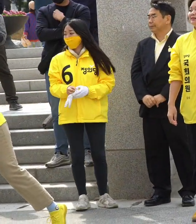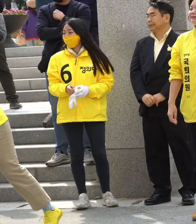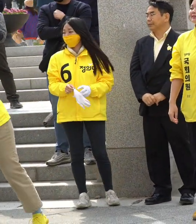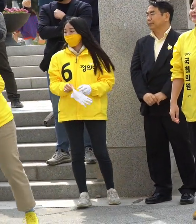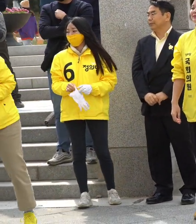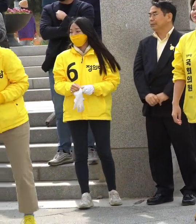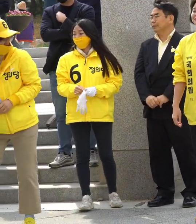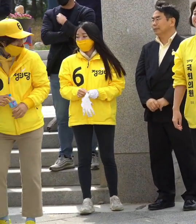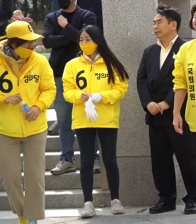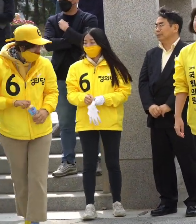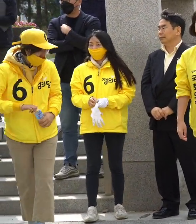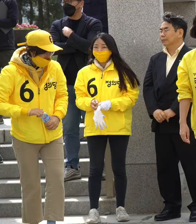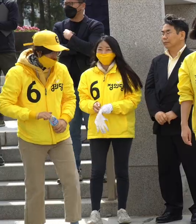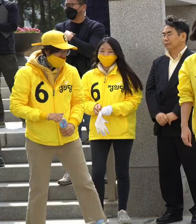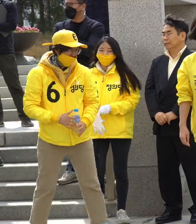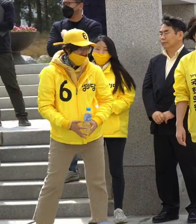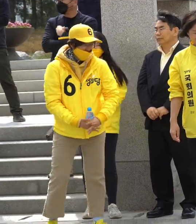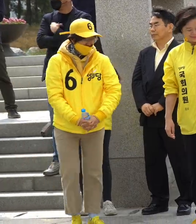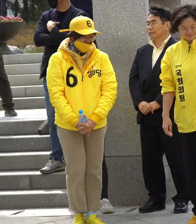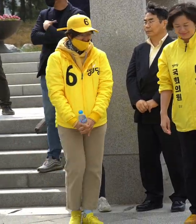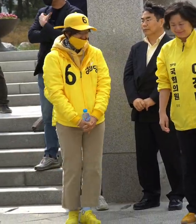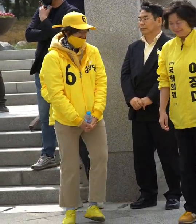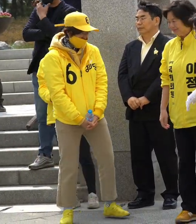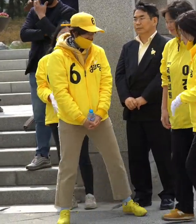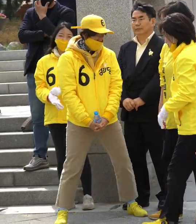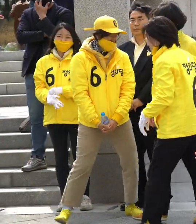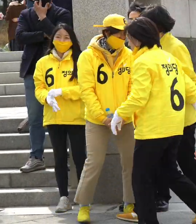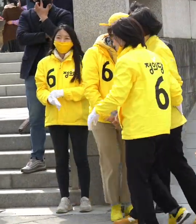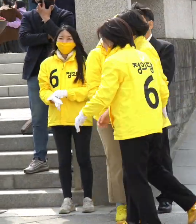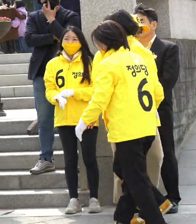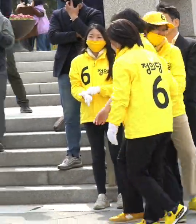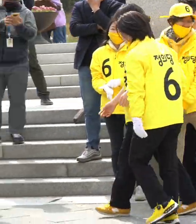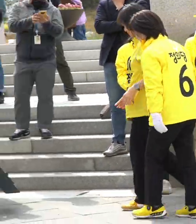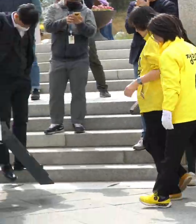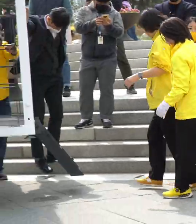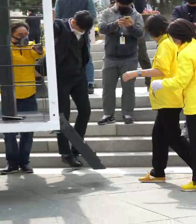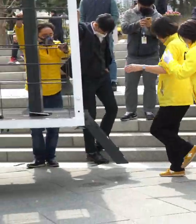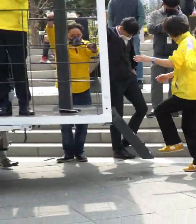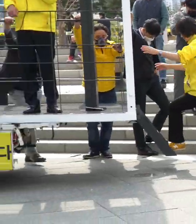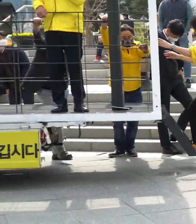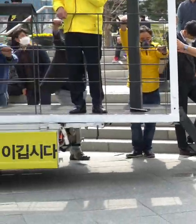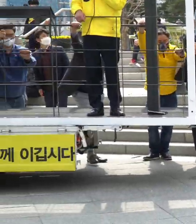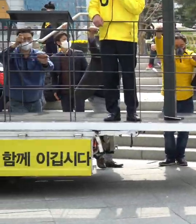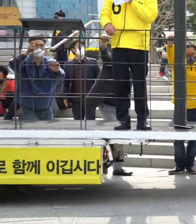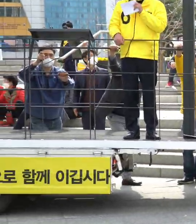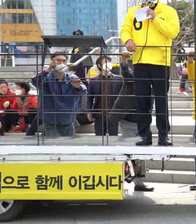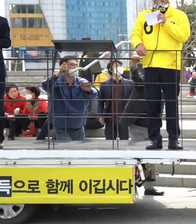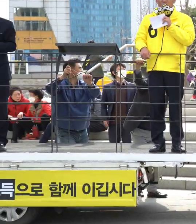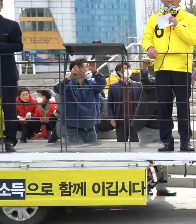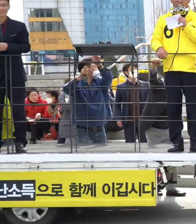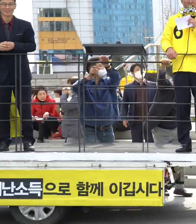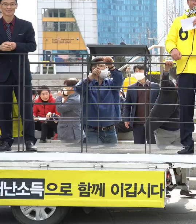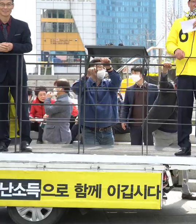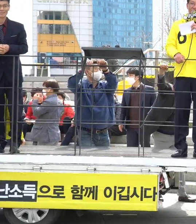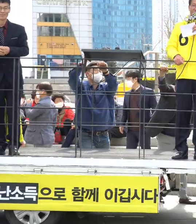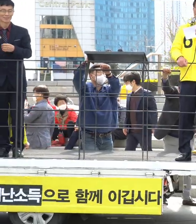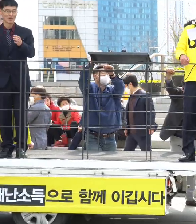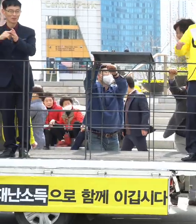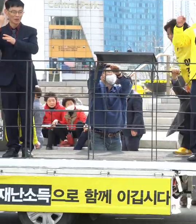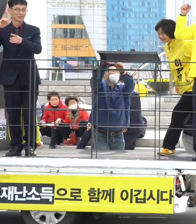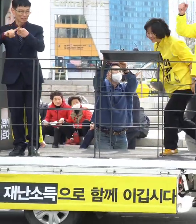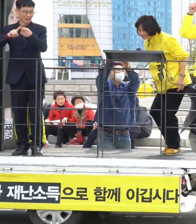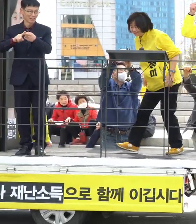분이시죠. 고향갑에 출마하셨습니다. 사선을 눈앞에 두고 있습니다. 원칙을